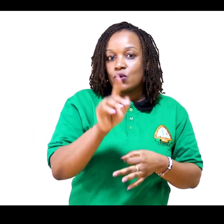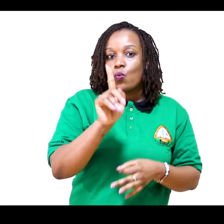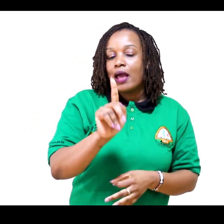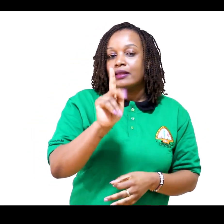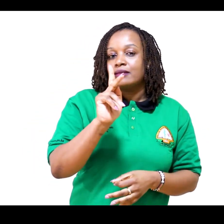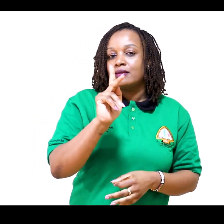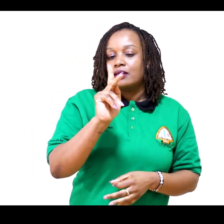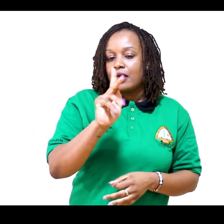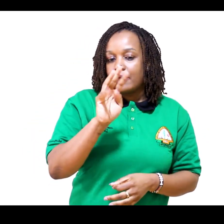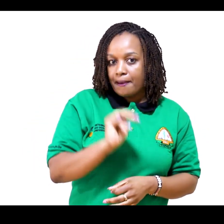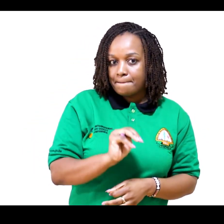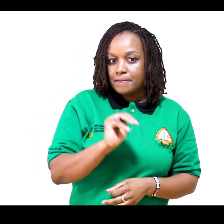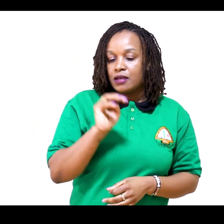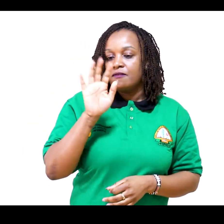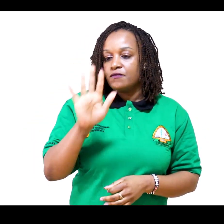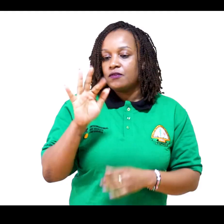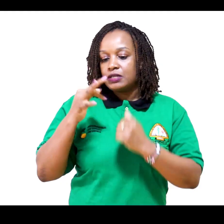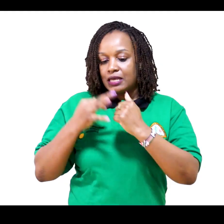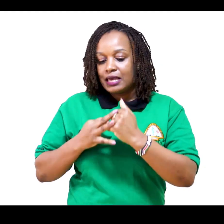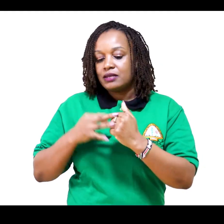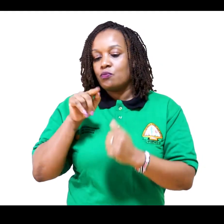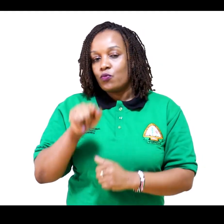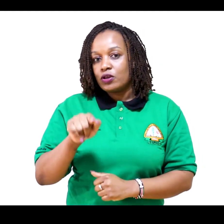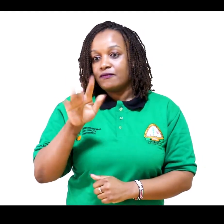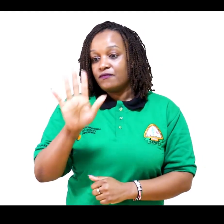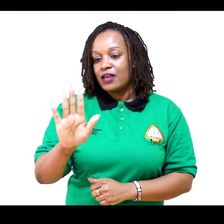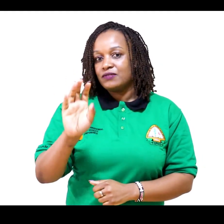ifuatavyo: maili kwa kilomita shilingi